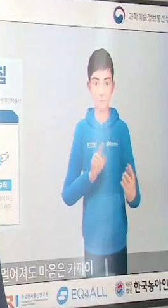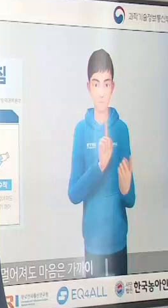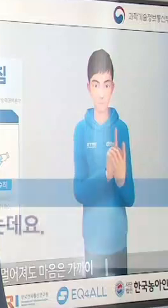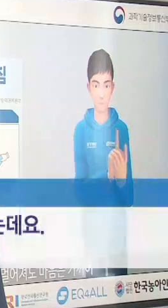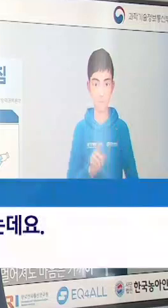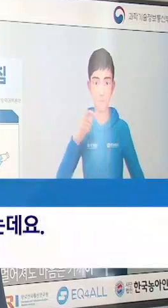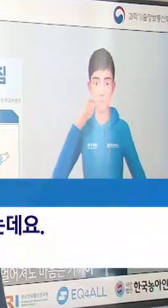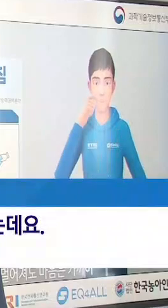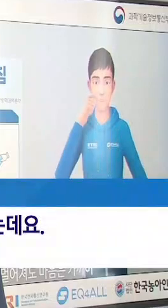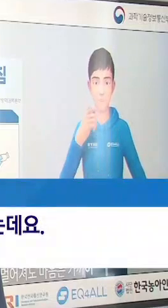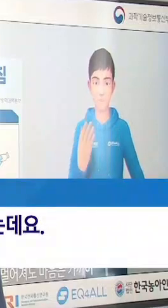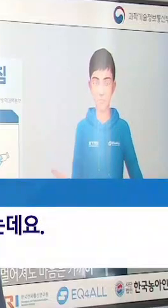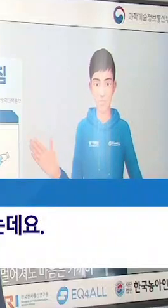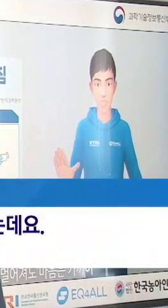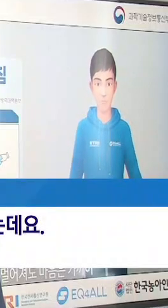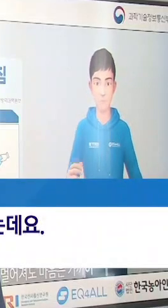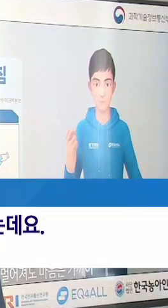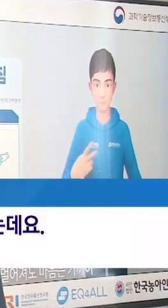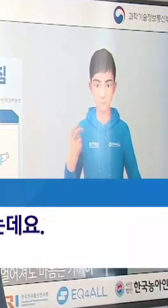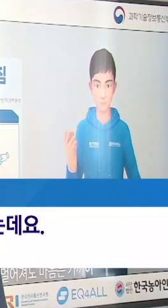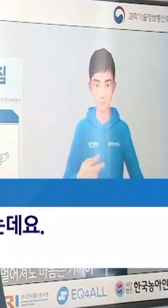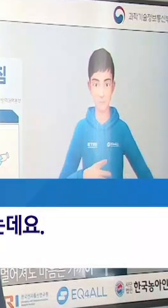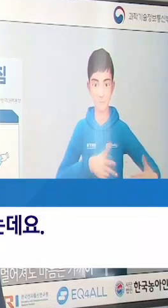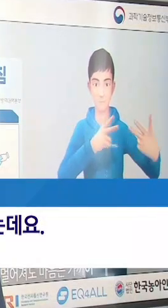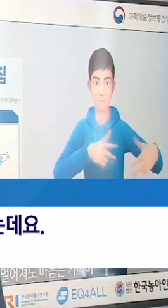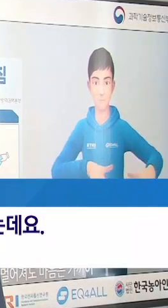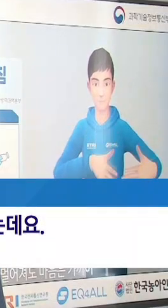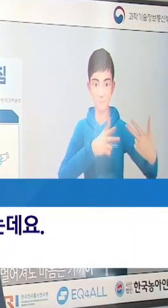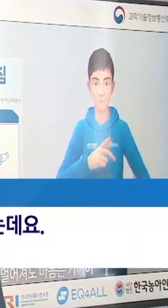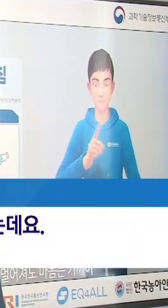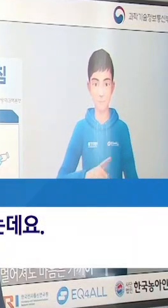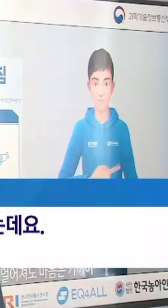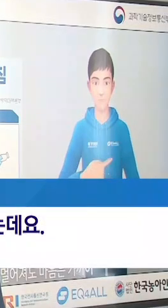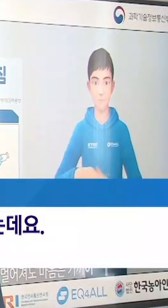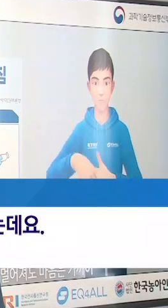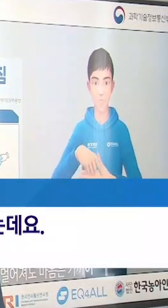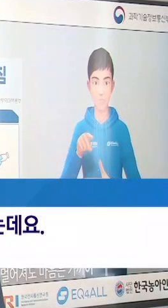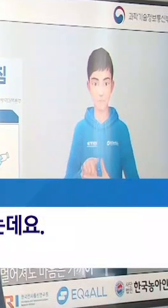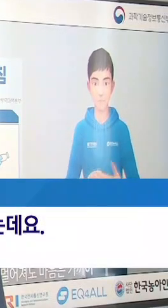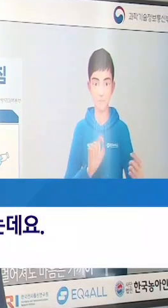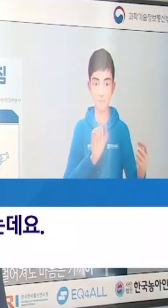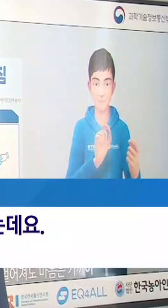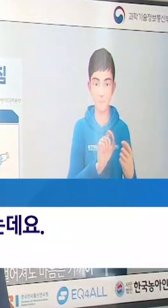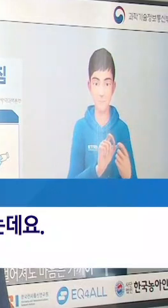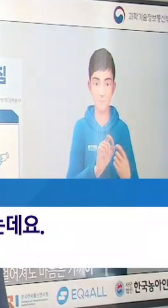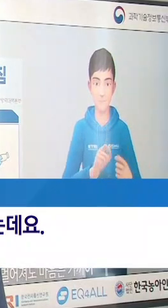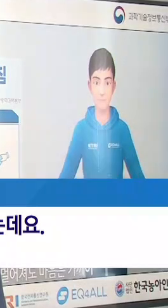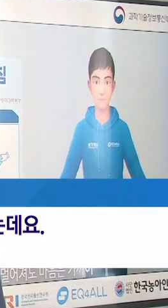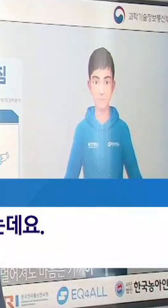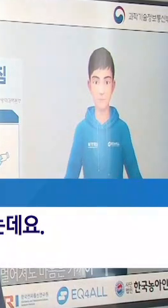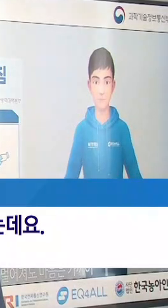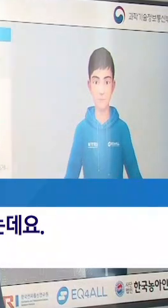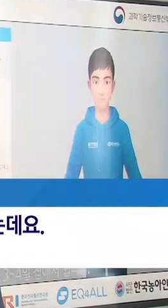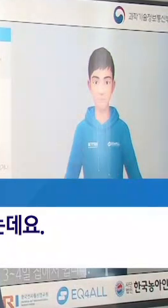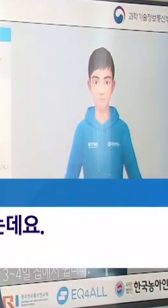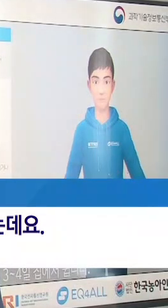평상시에도 시청각장애인들은 정보 조건에 상당한 제한을 갖고 있는데요. 재난이나 특히 최근에